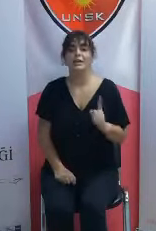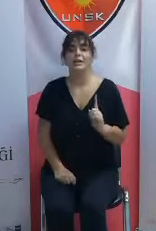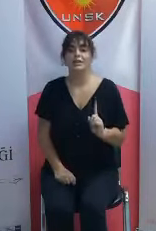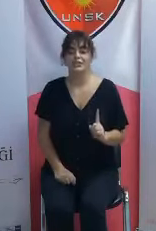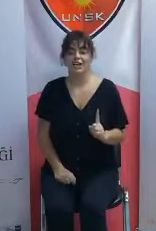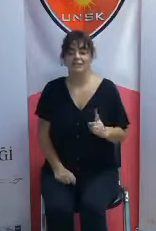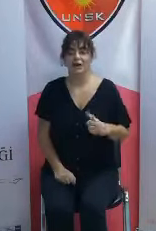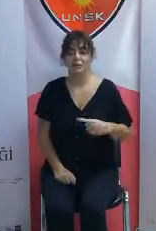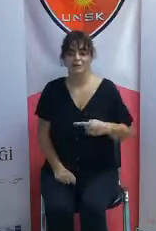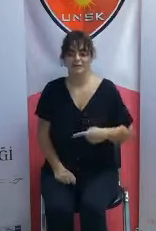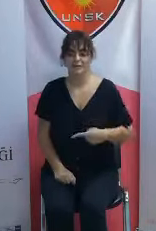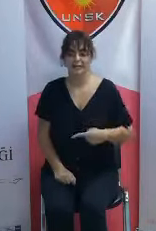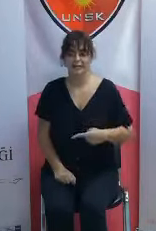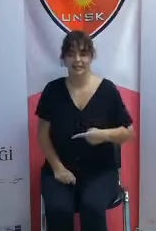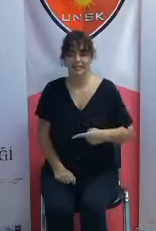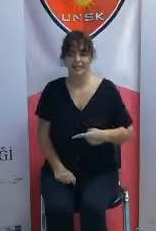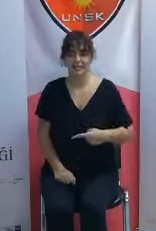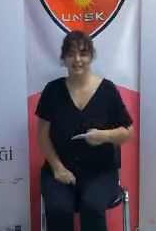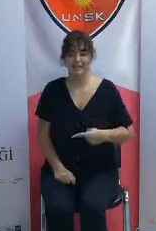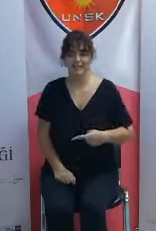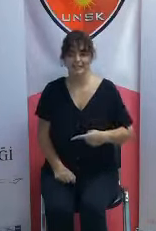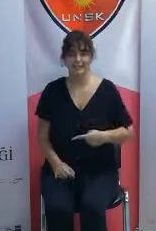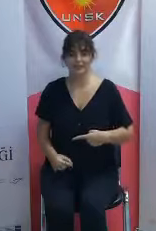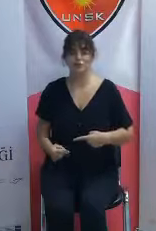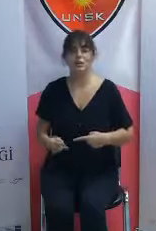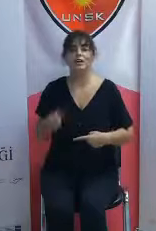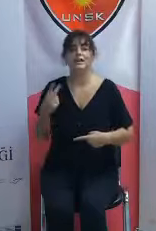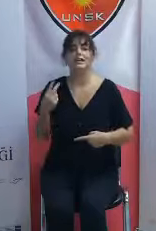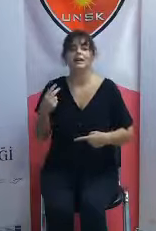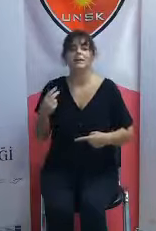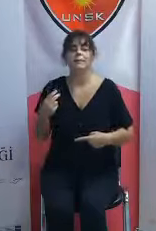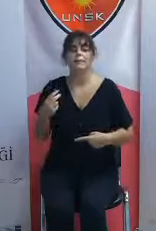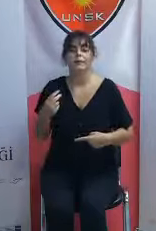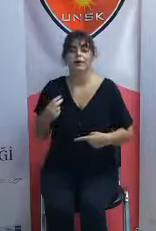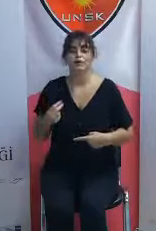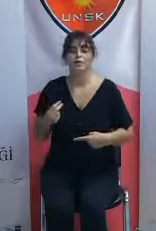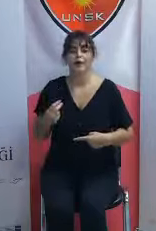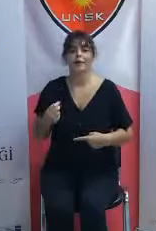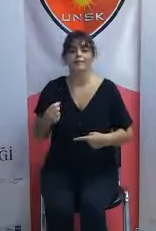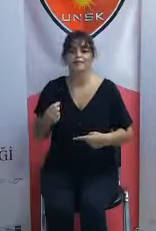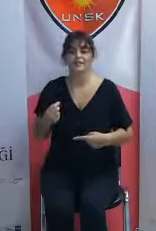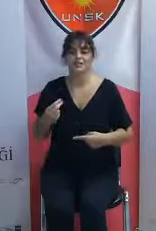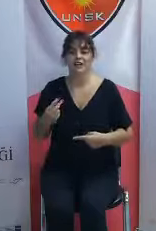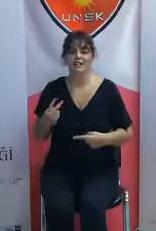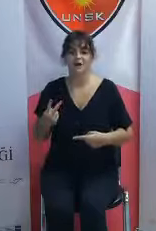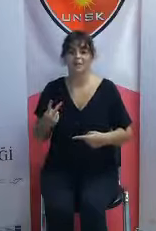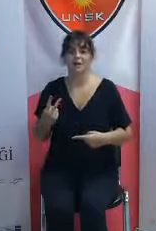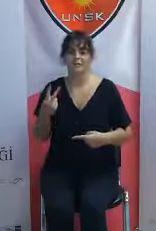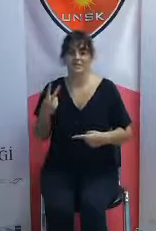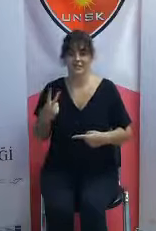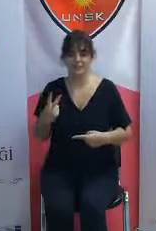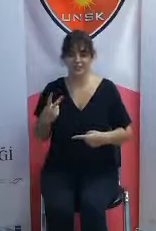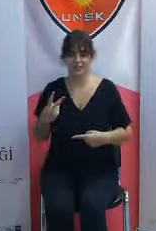işaret parmağımız yatak. Yatırıyoruz. Orta parmağımızda işaret parmağımız açık.